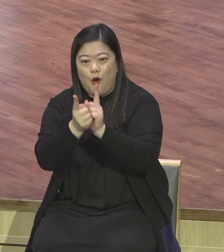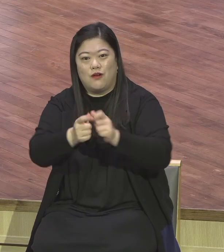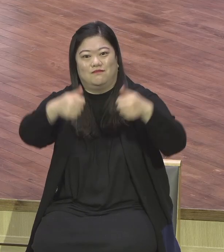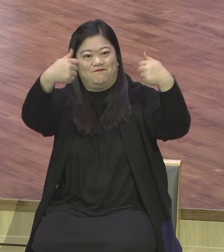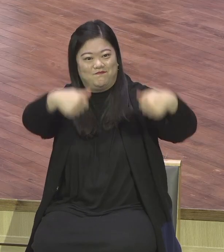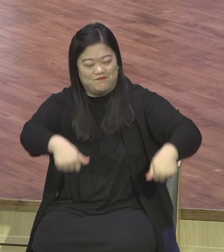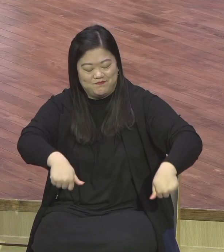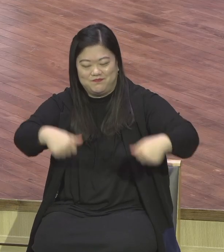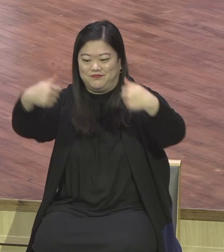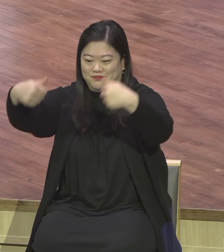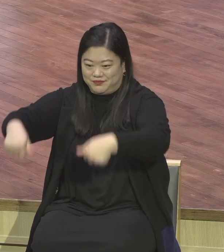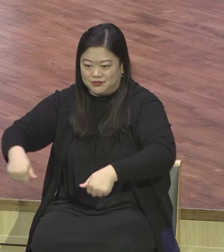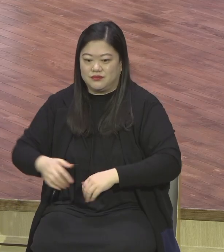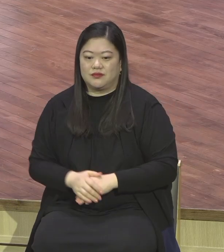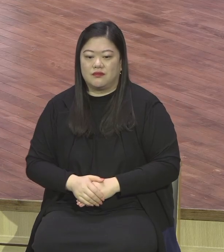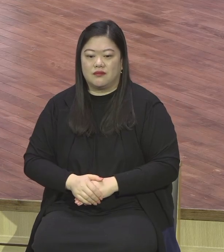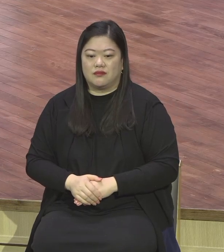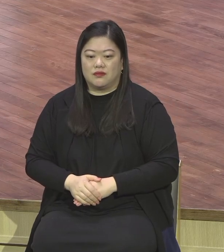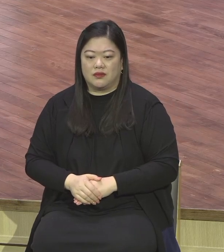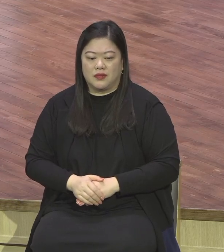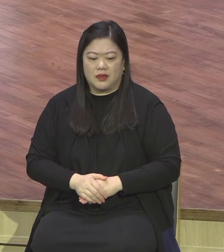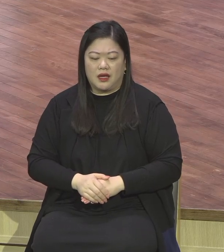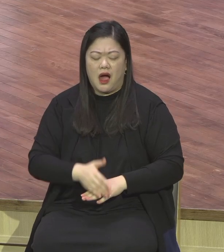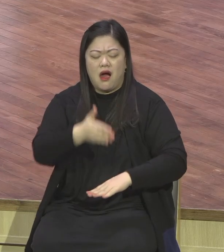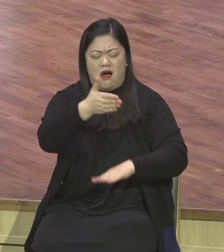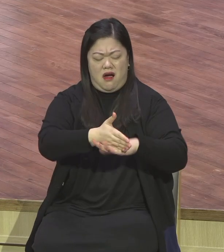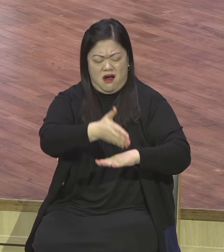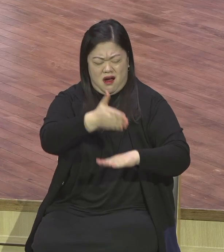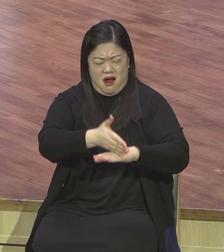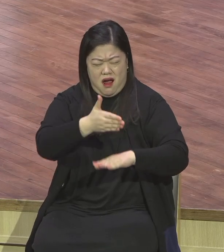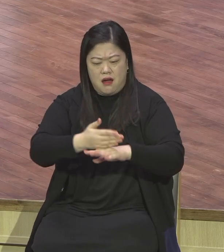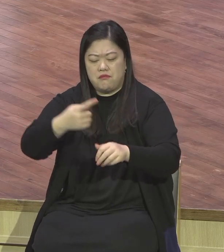다 인사합시다 감사하는 사람은 행복합니다